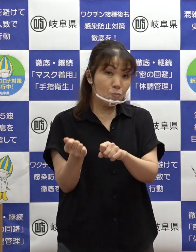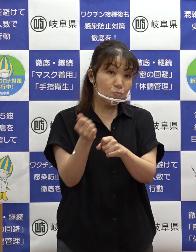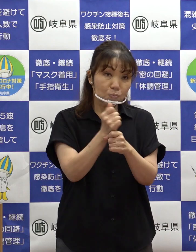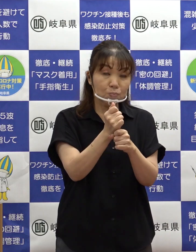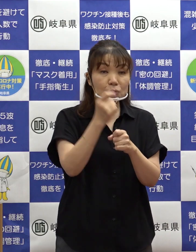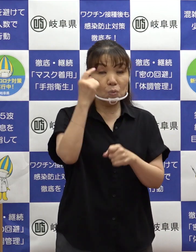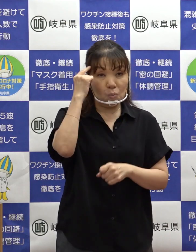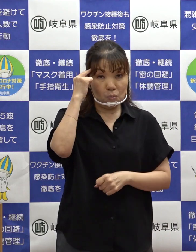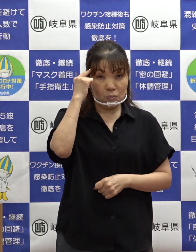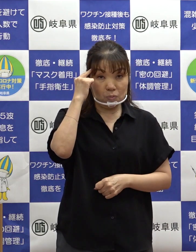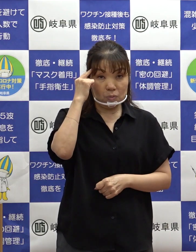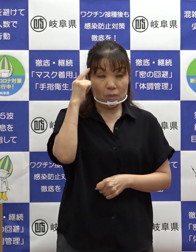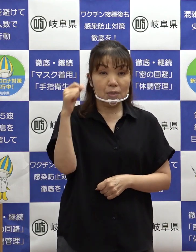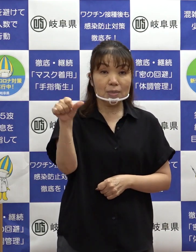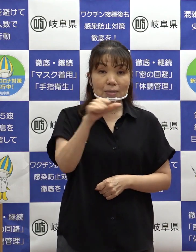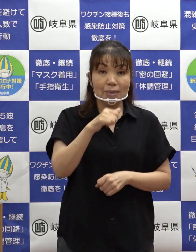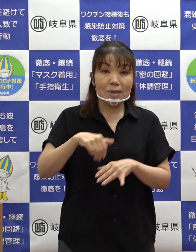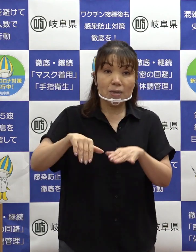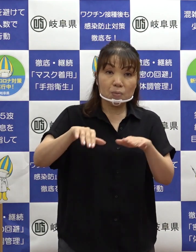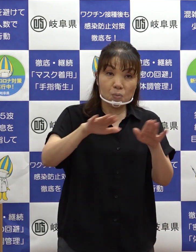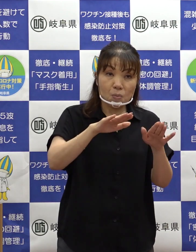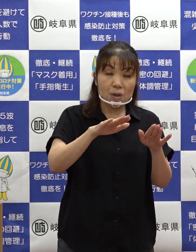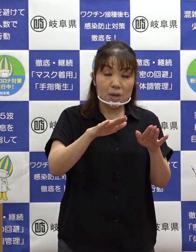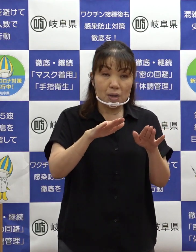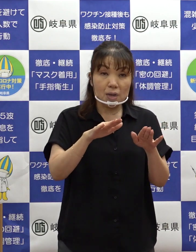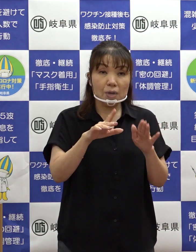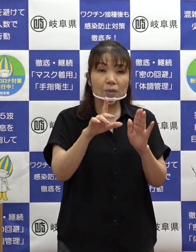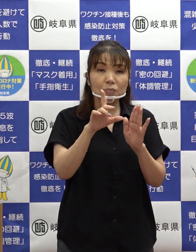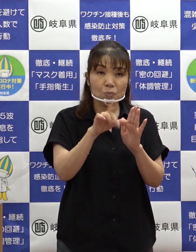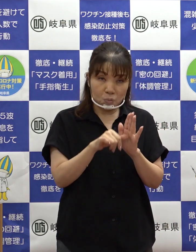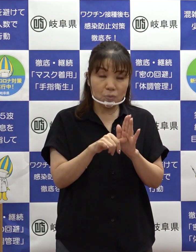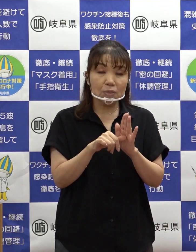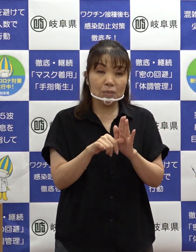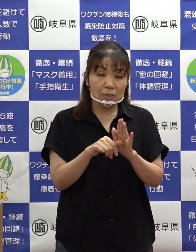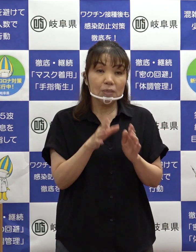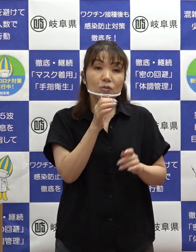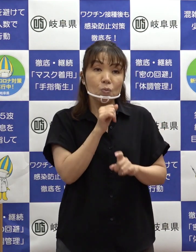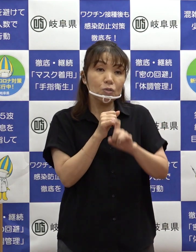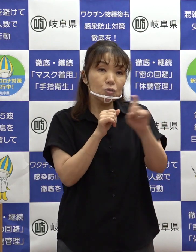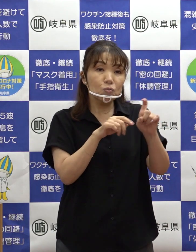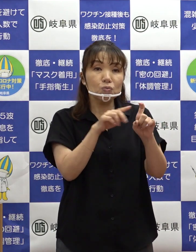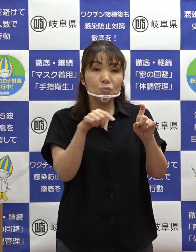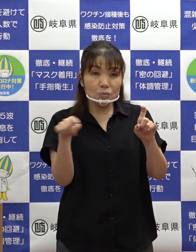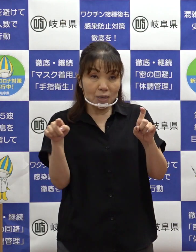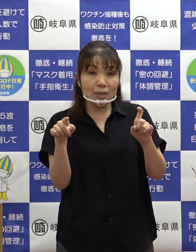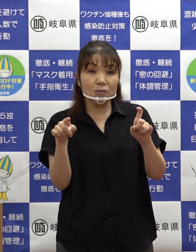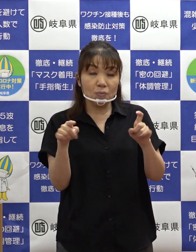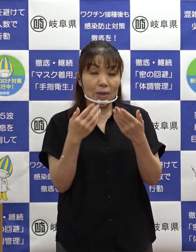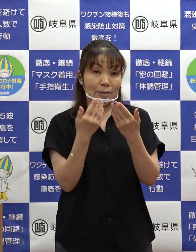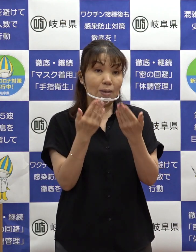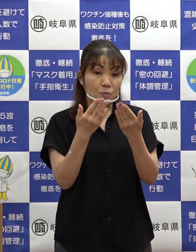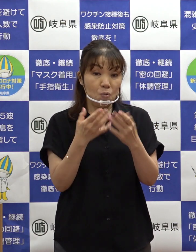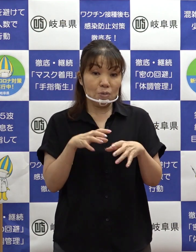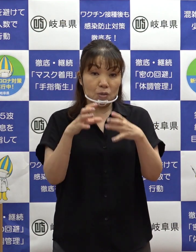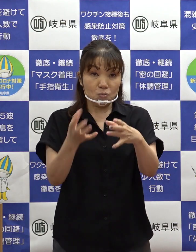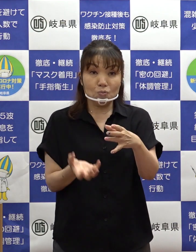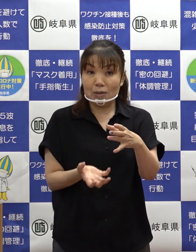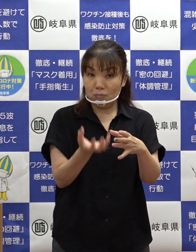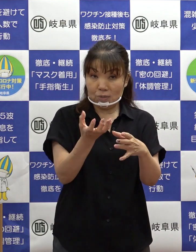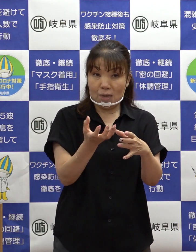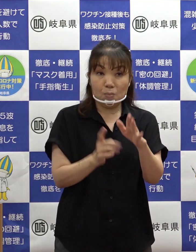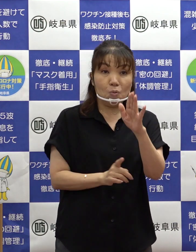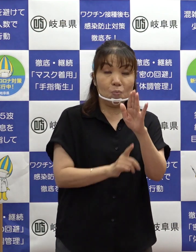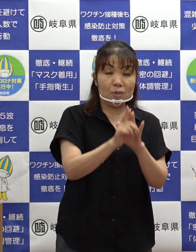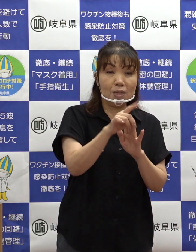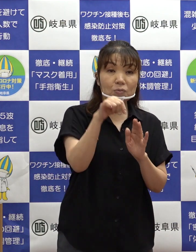はい、第5波の途中として10代の感染者だったりとか、うん、学校でのクラスターが目立っている中で、うん、こういうふ